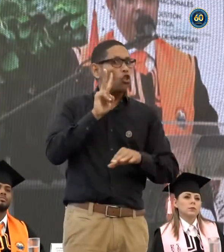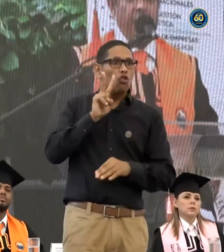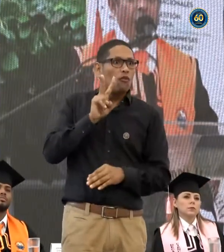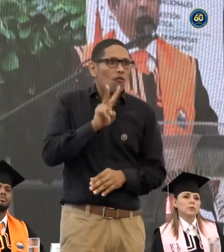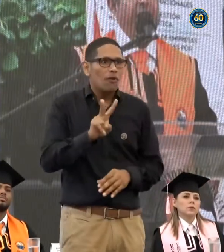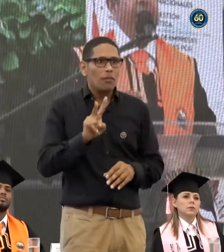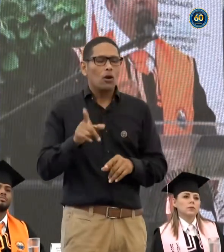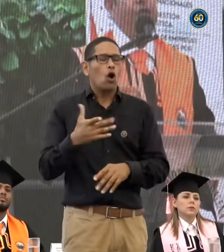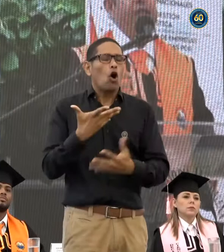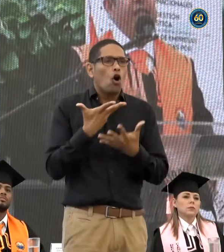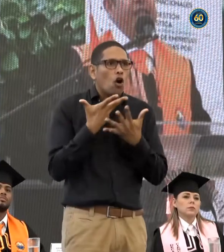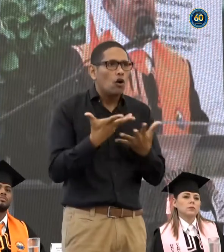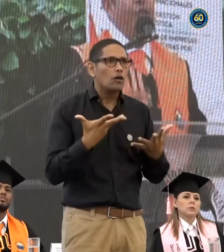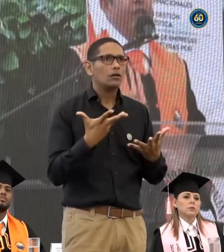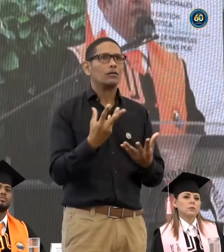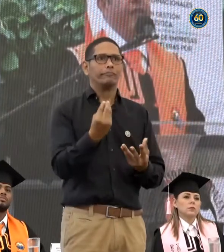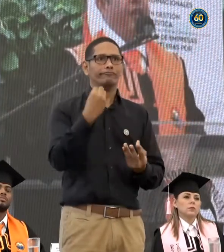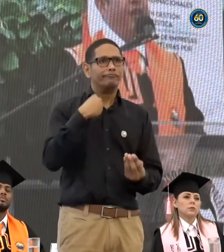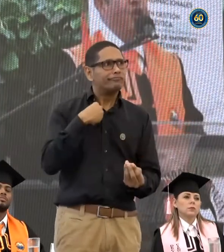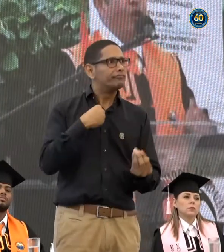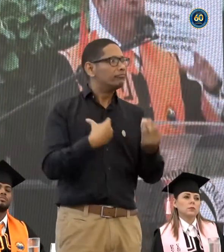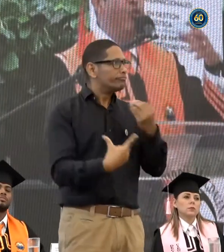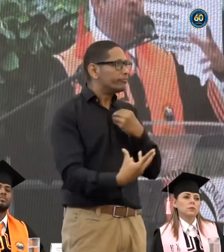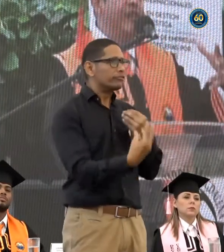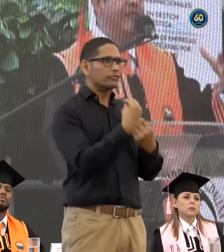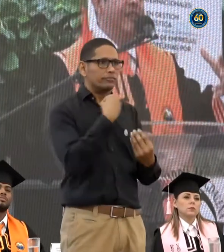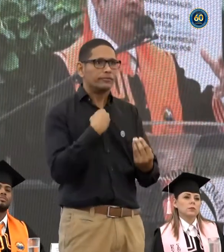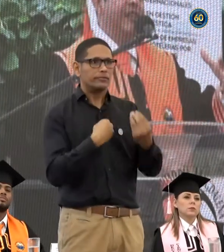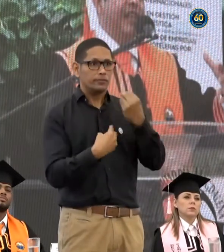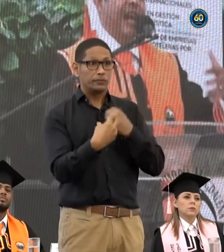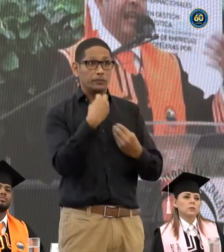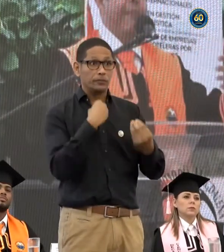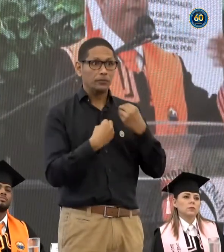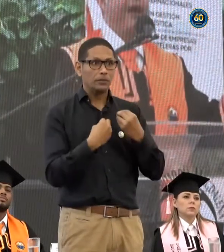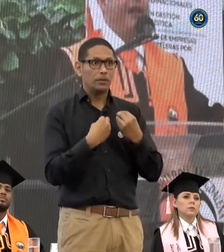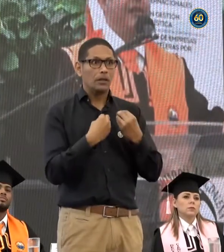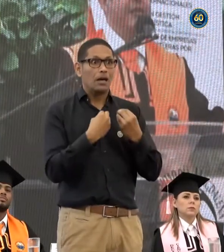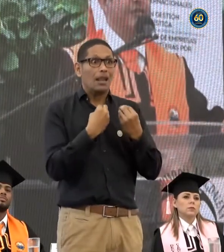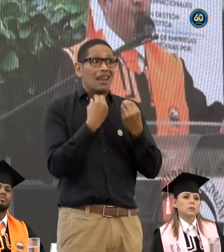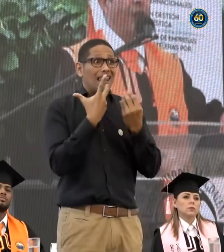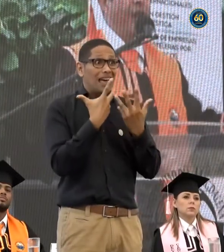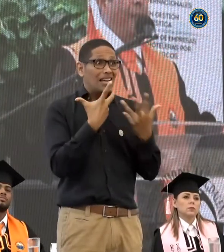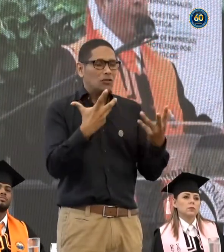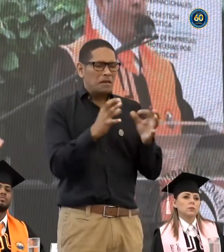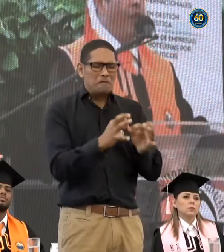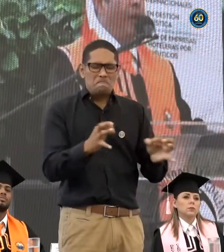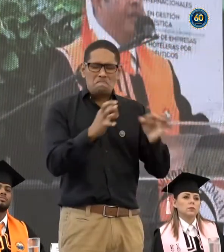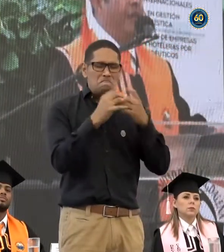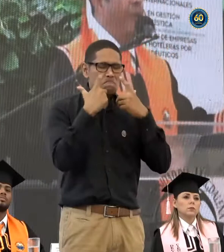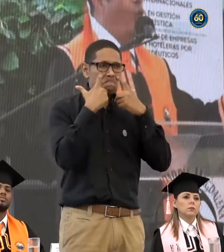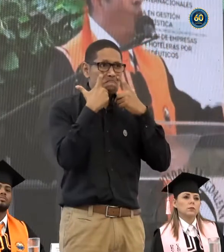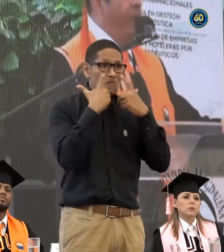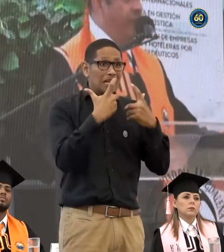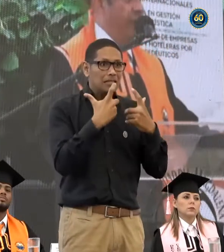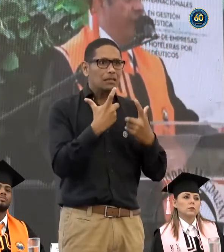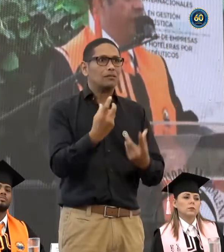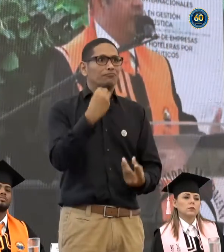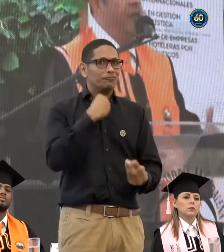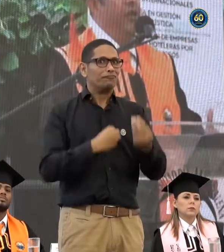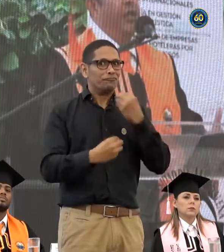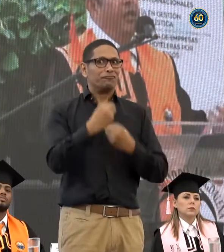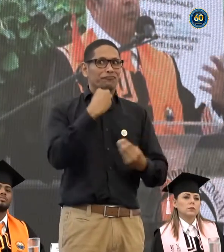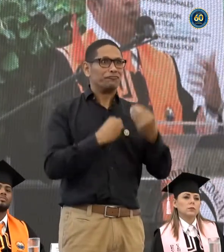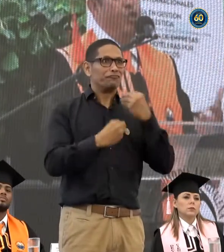van llenando de sentido de significación y muchas de las que más valen son las que paradójicamente menos cuestan y